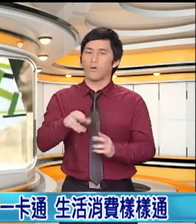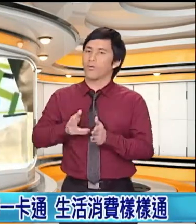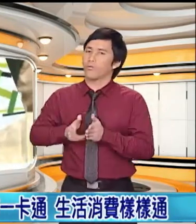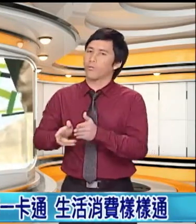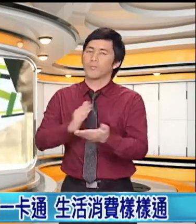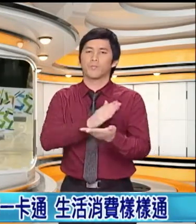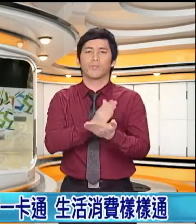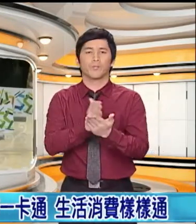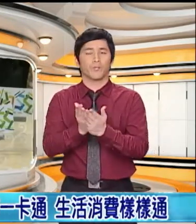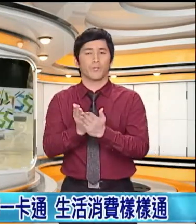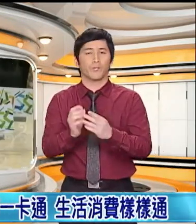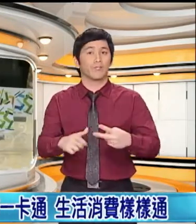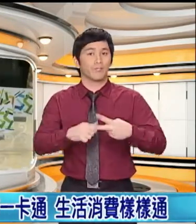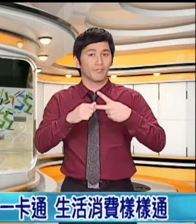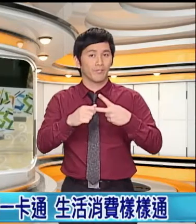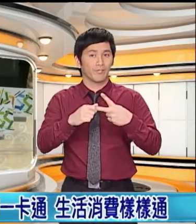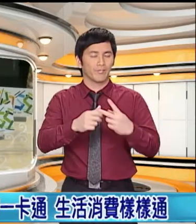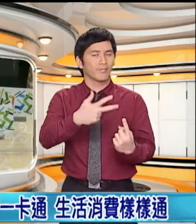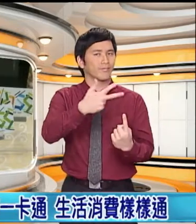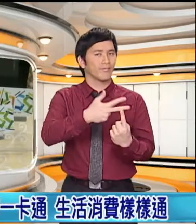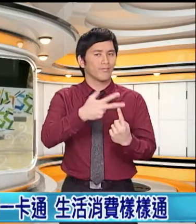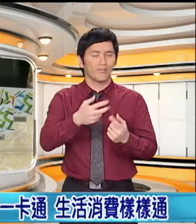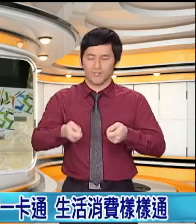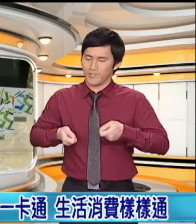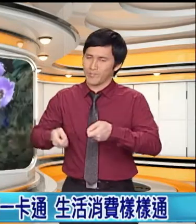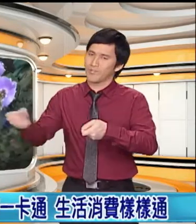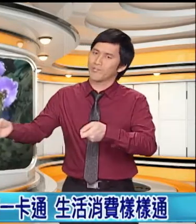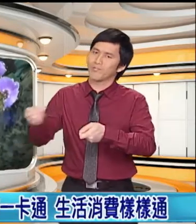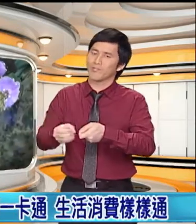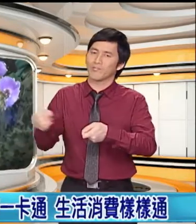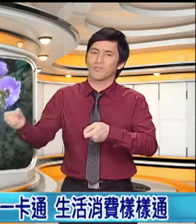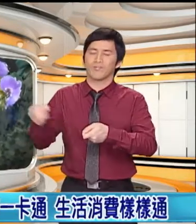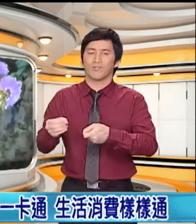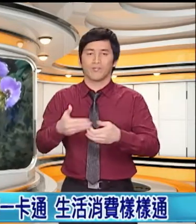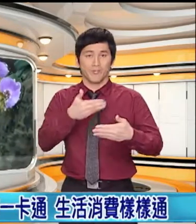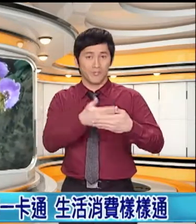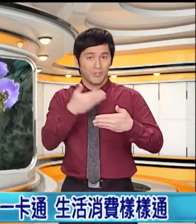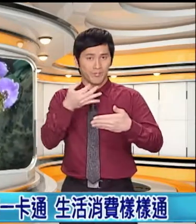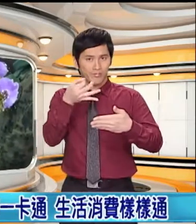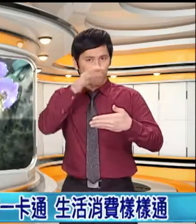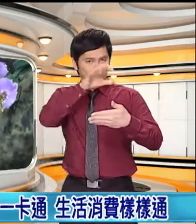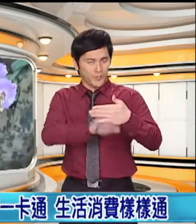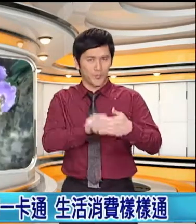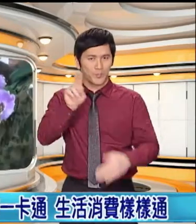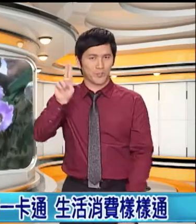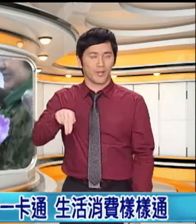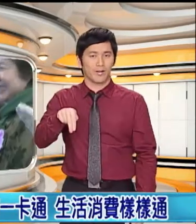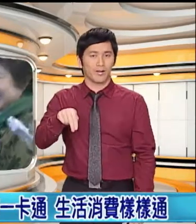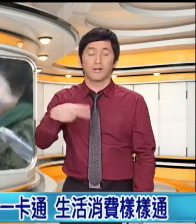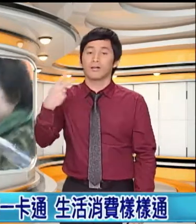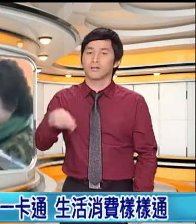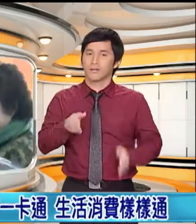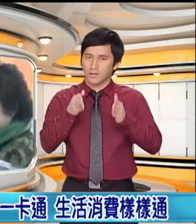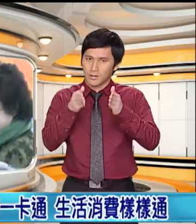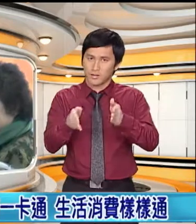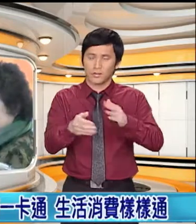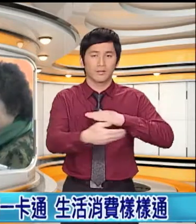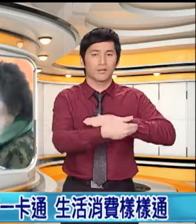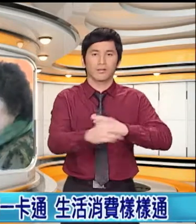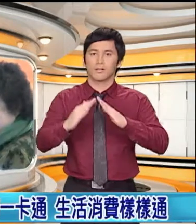超商、卖场等地来消费。此外，一卡通还锁定了市民生活卡，将根